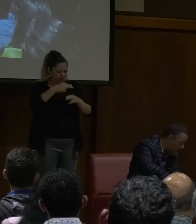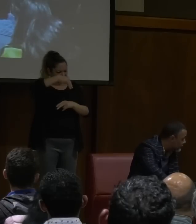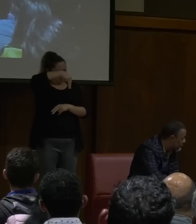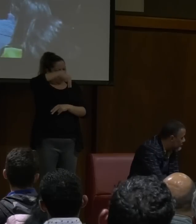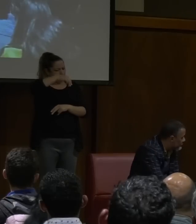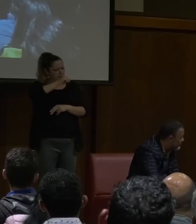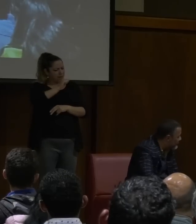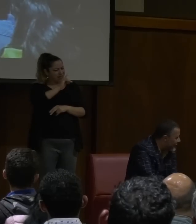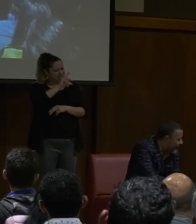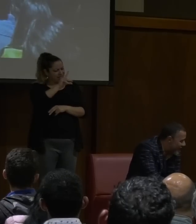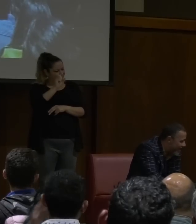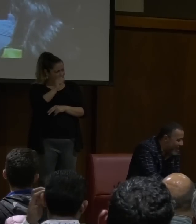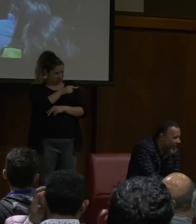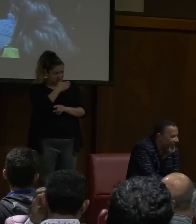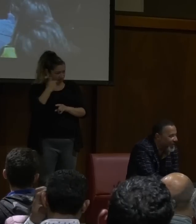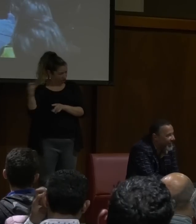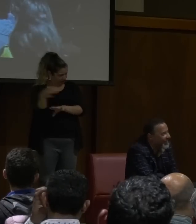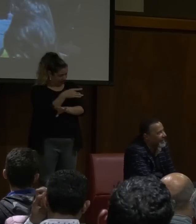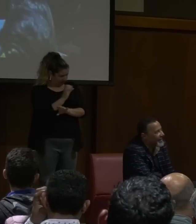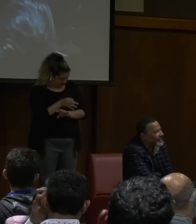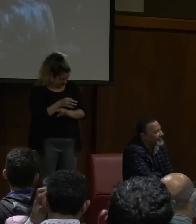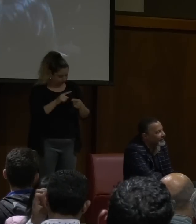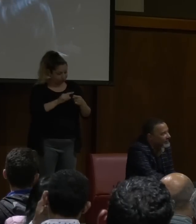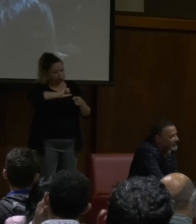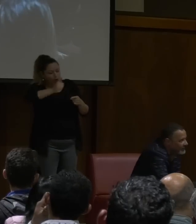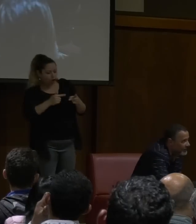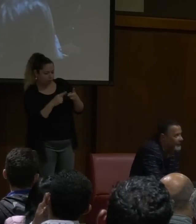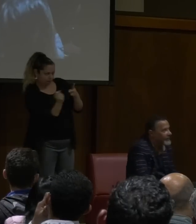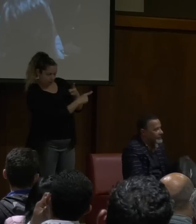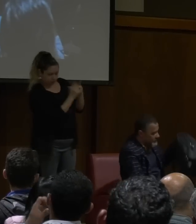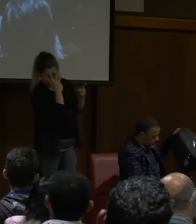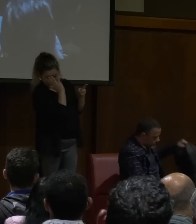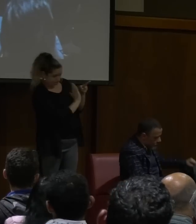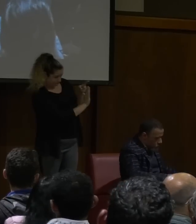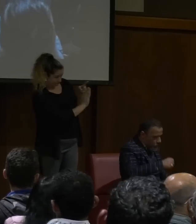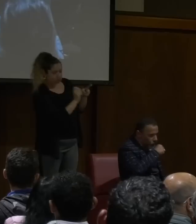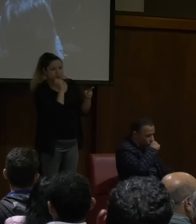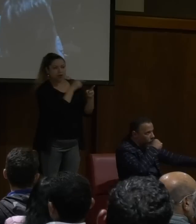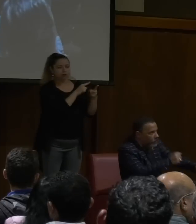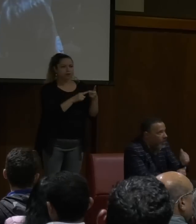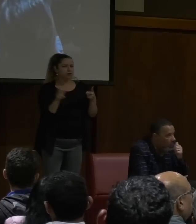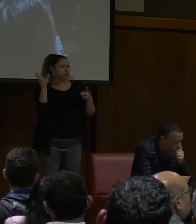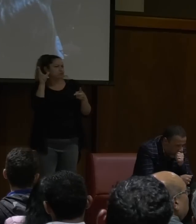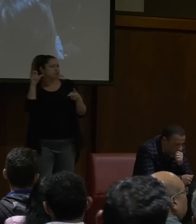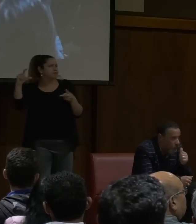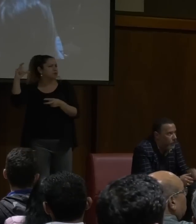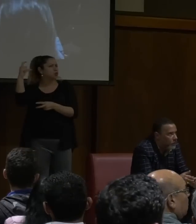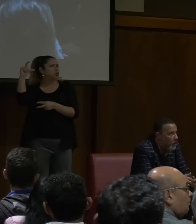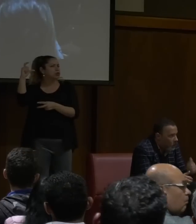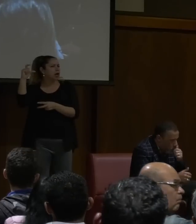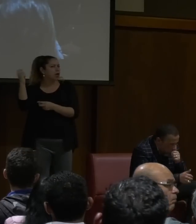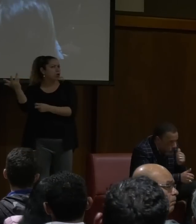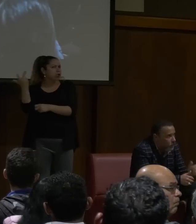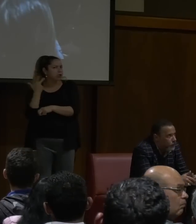versión? Segundo, otra pregunta, excúseme, otra. Yo tuve un cuñado